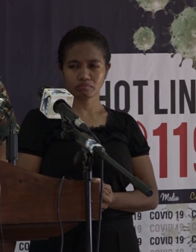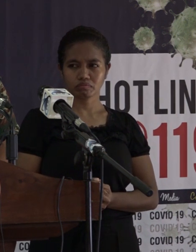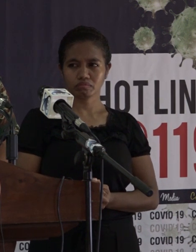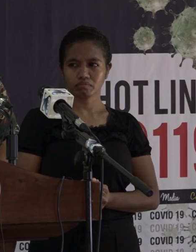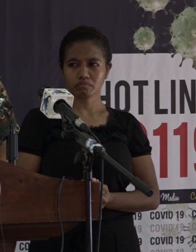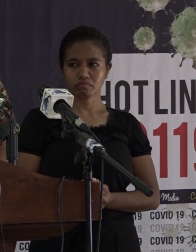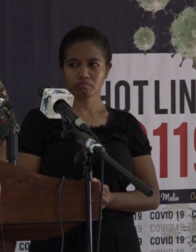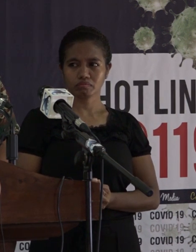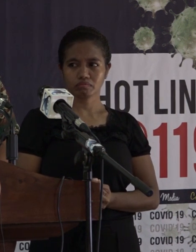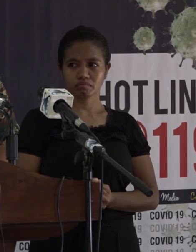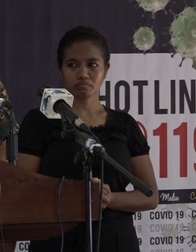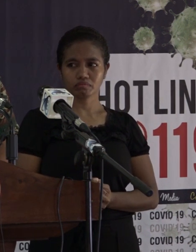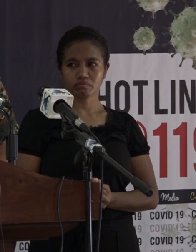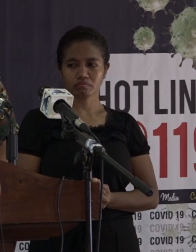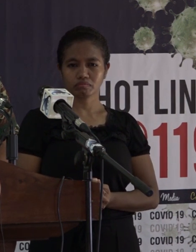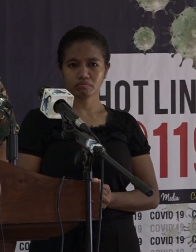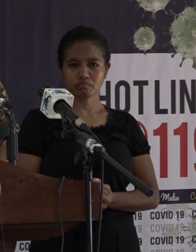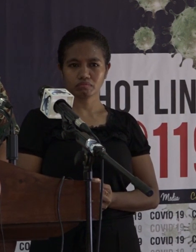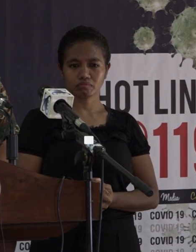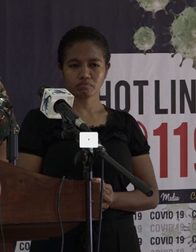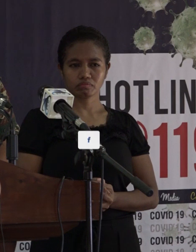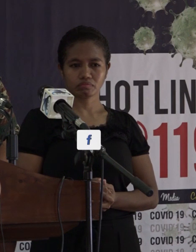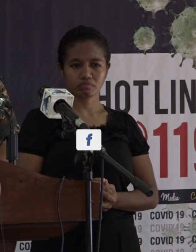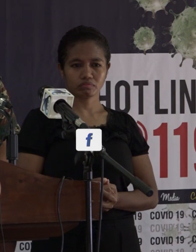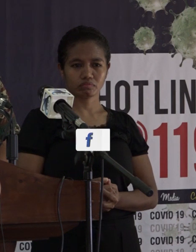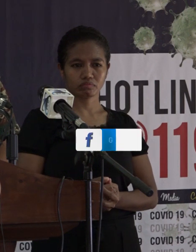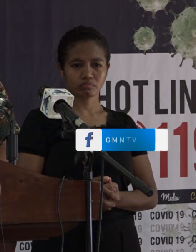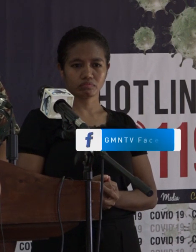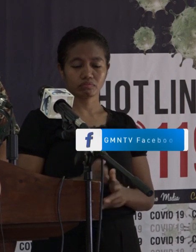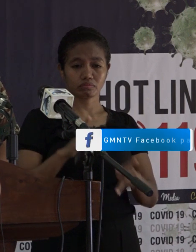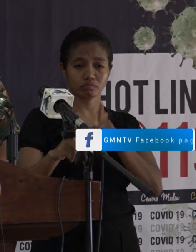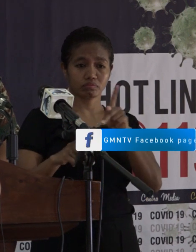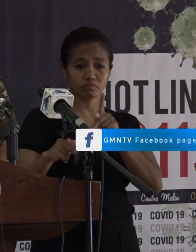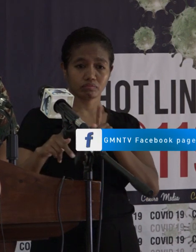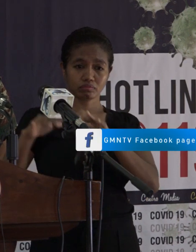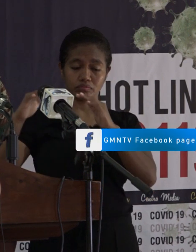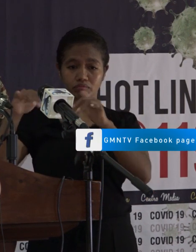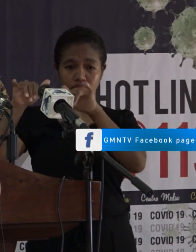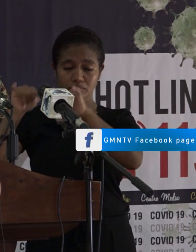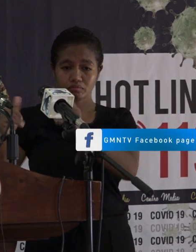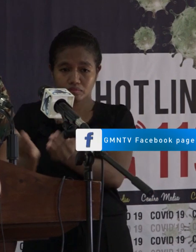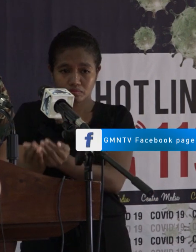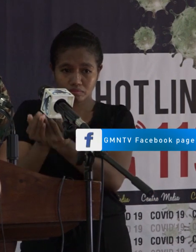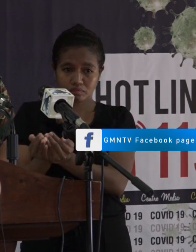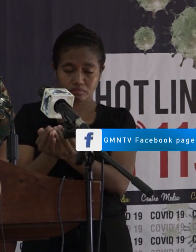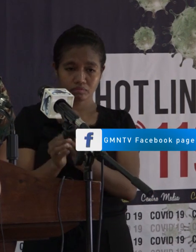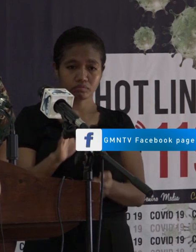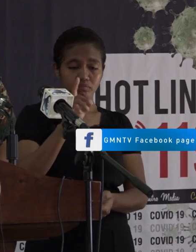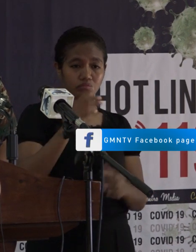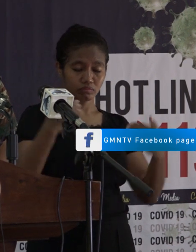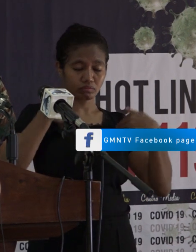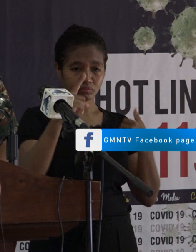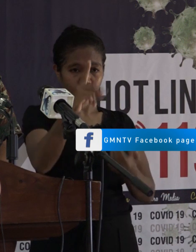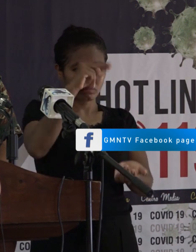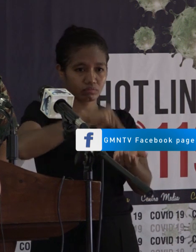o enfermeiro, e o Porto Lili, Mahalo. Alô, vigilância vai ser, daí seria problema rumo, seria patente. Com certeza que o